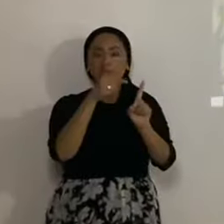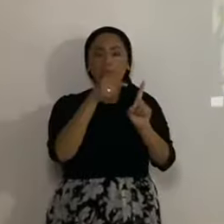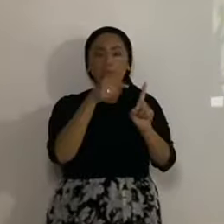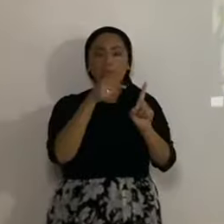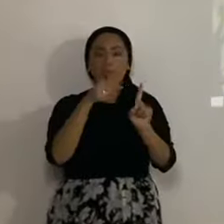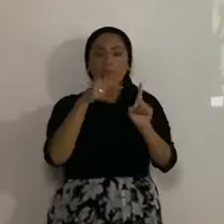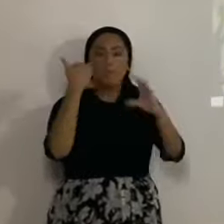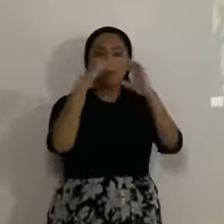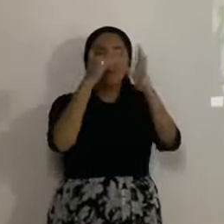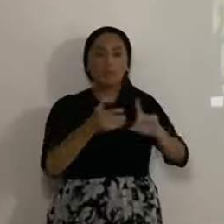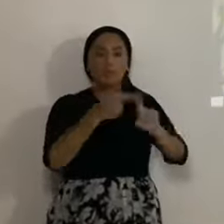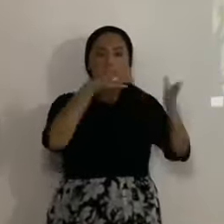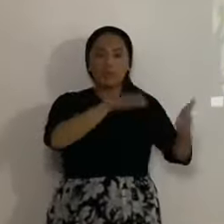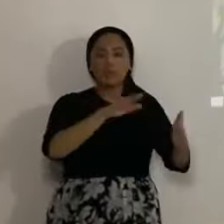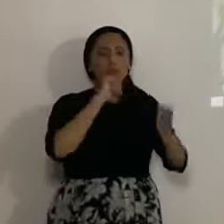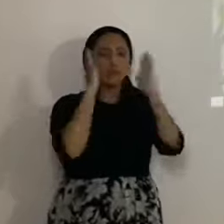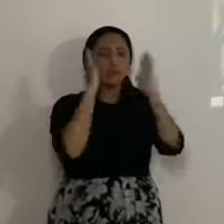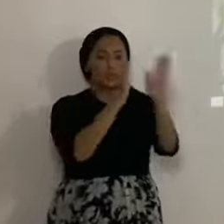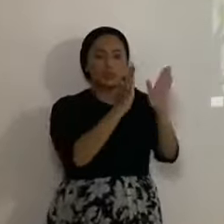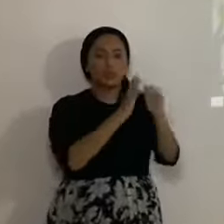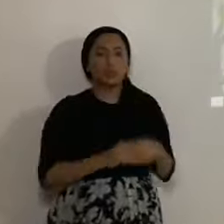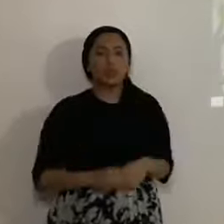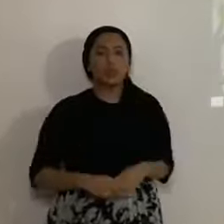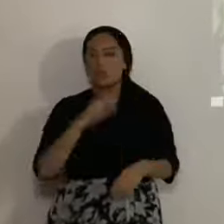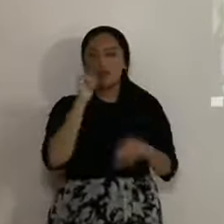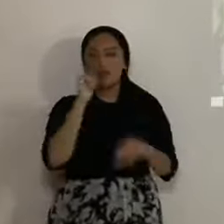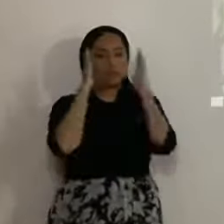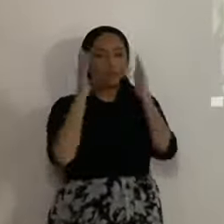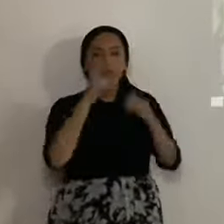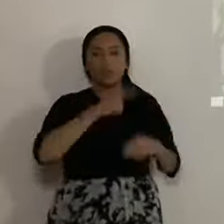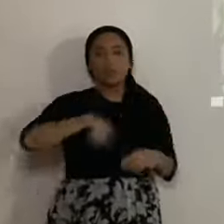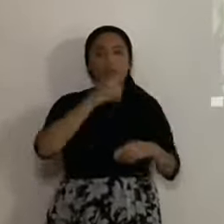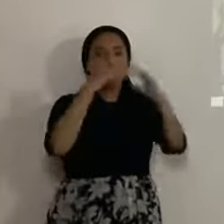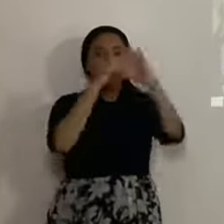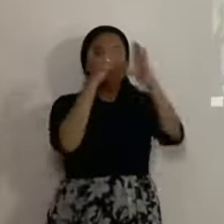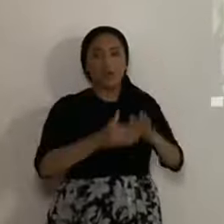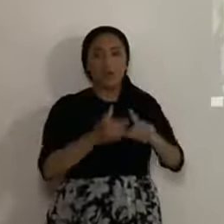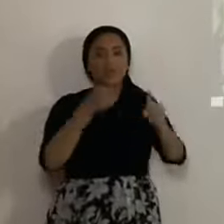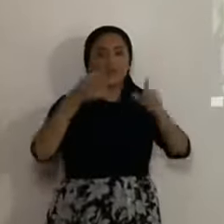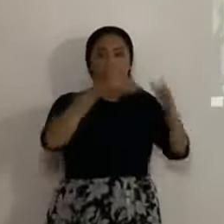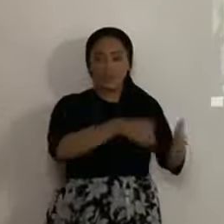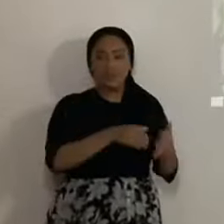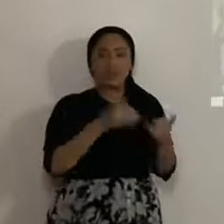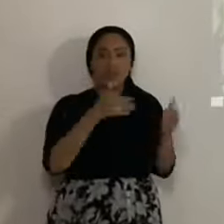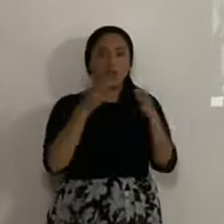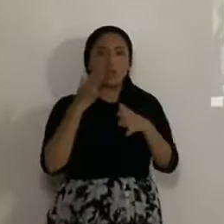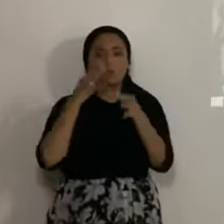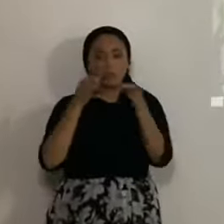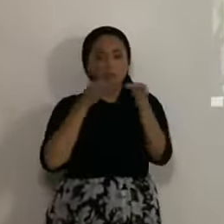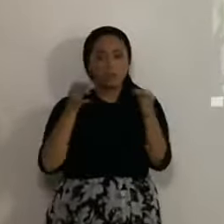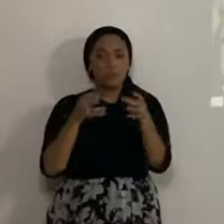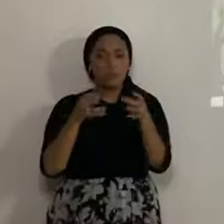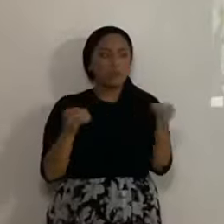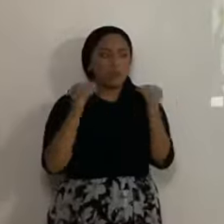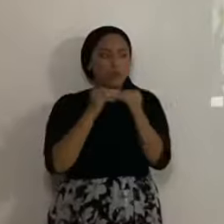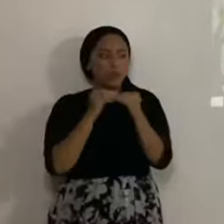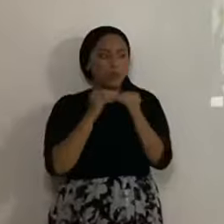no le hagas caso, no les hagan caso, son mensajeros de muerte. Ahorita voy a explicar cosas más